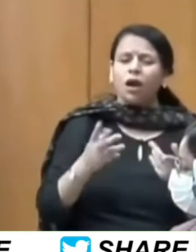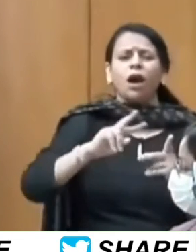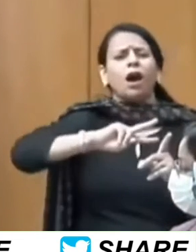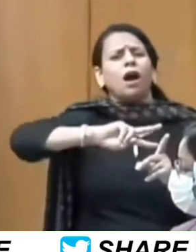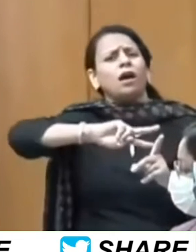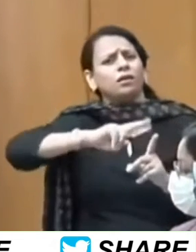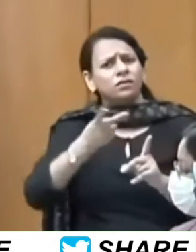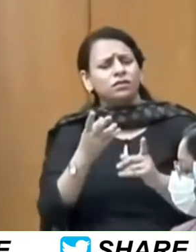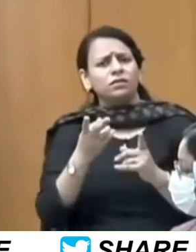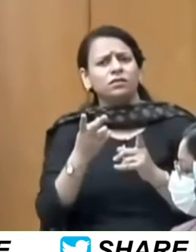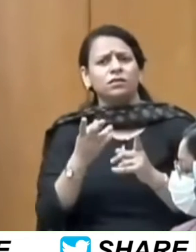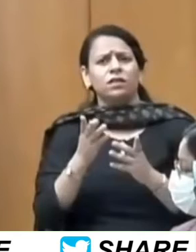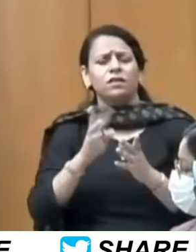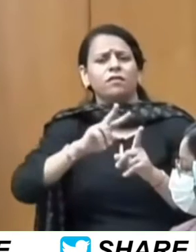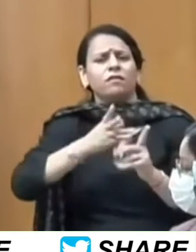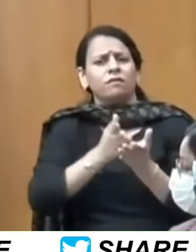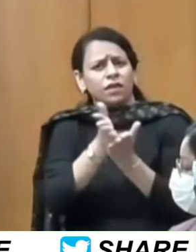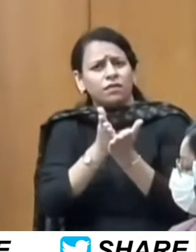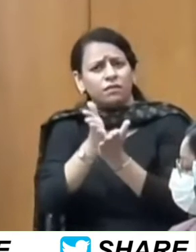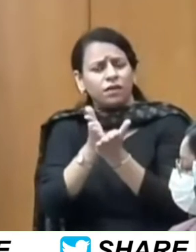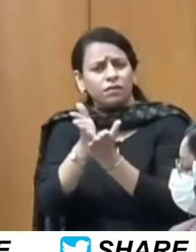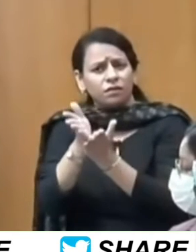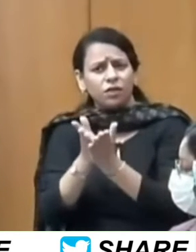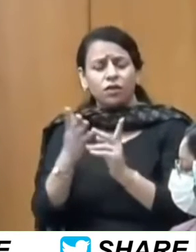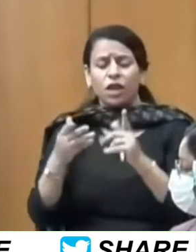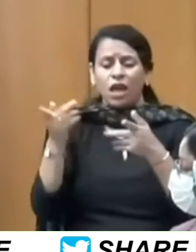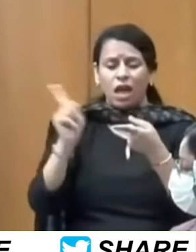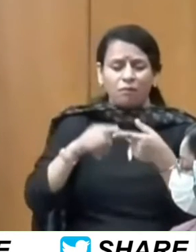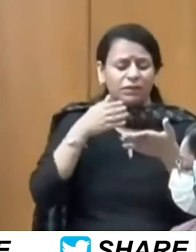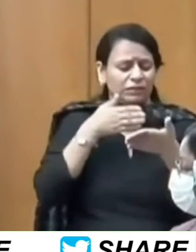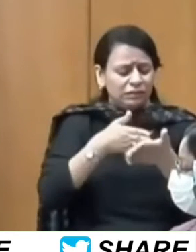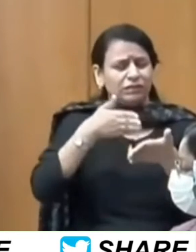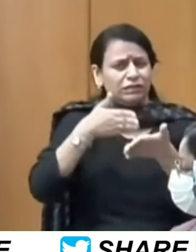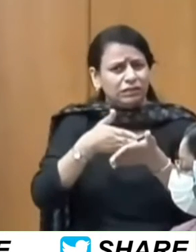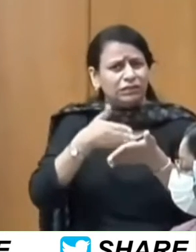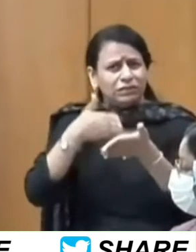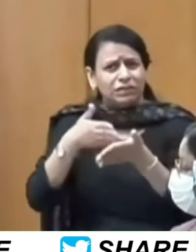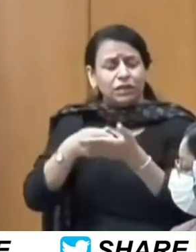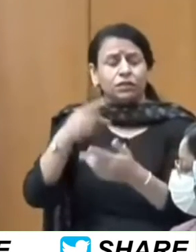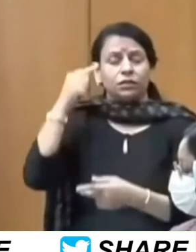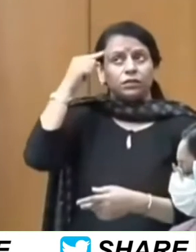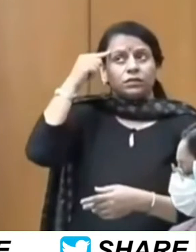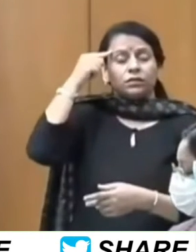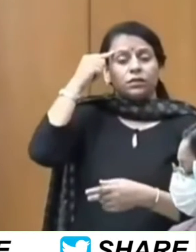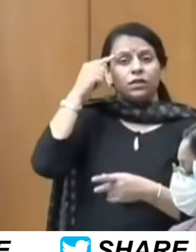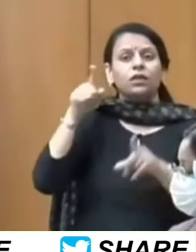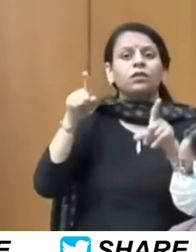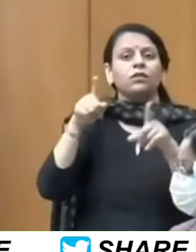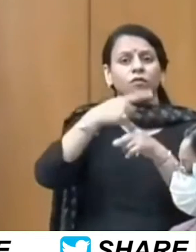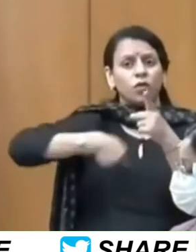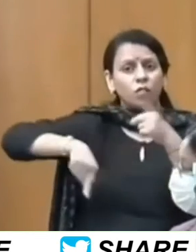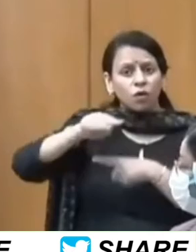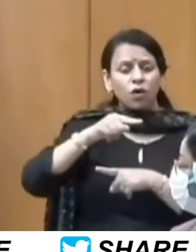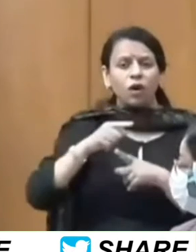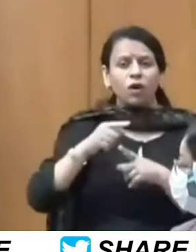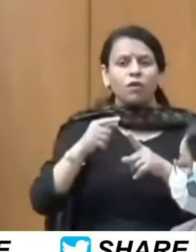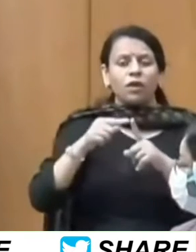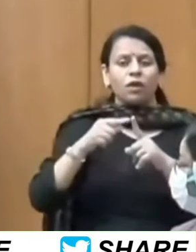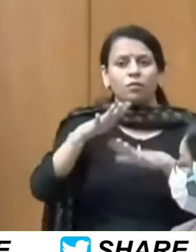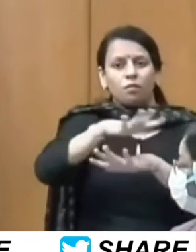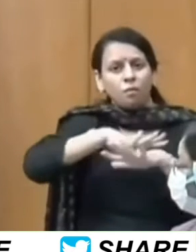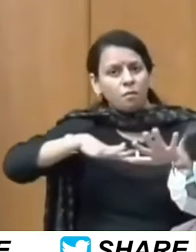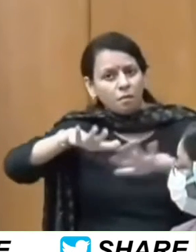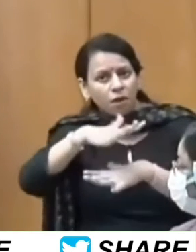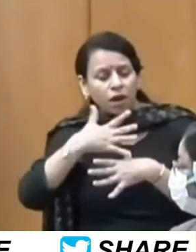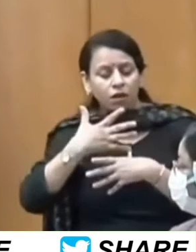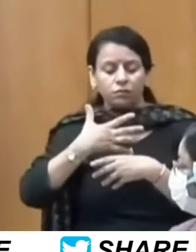सामाजिक विषयों की जो डायनेमिक्स रहती है, जो चुनौतियां रहती, उस चुनौतियों को ध्यान में रखते हुए हम नित्य इवोल्यूशनरी